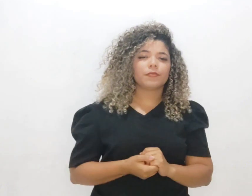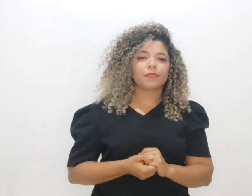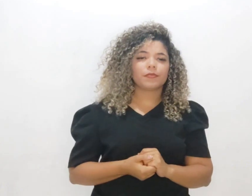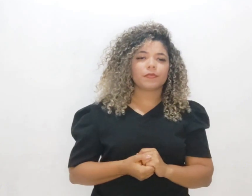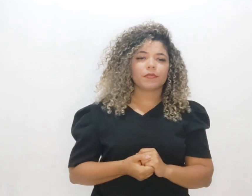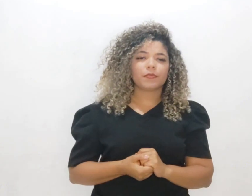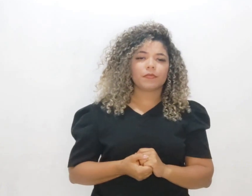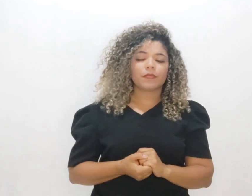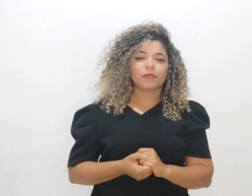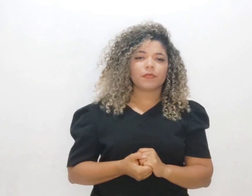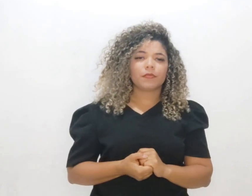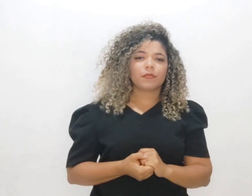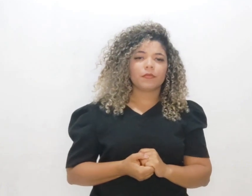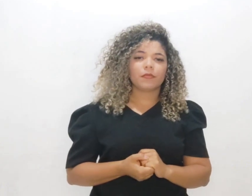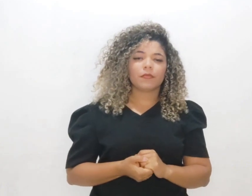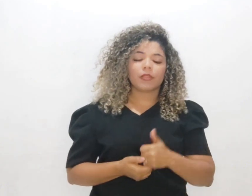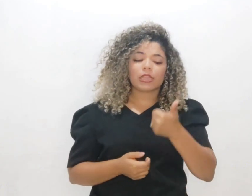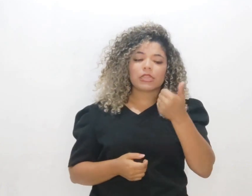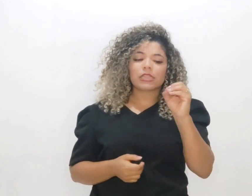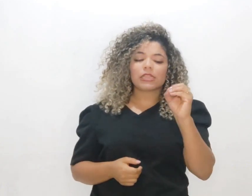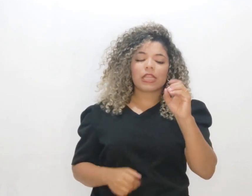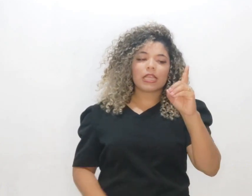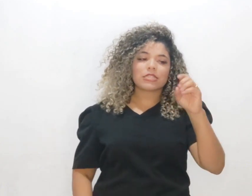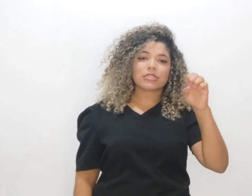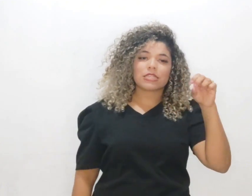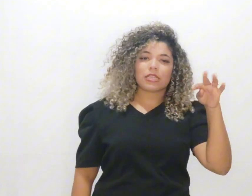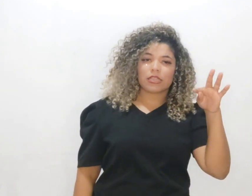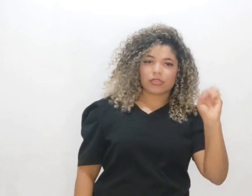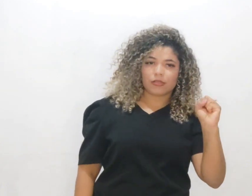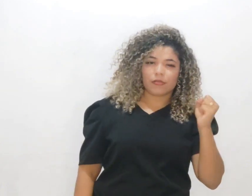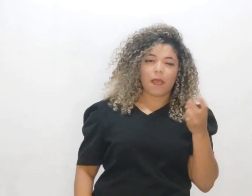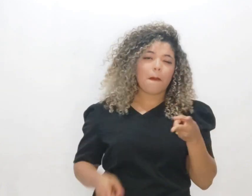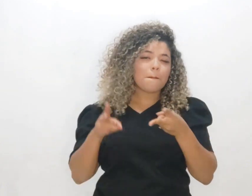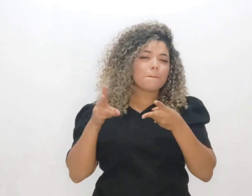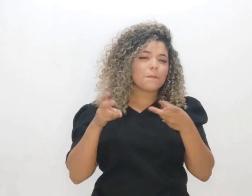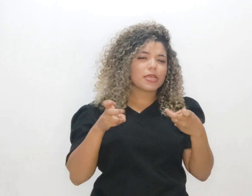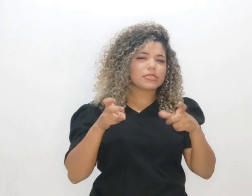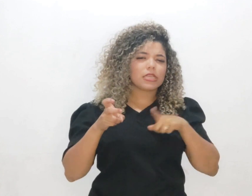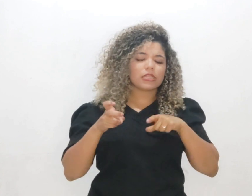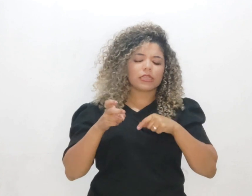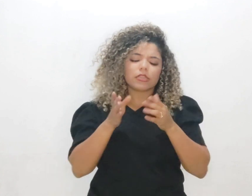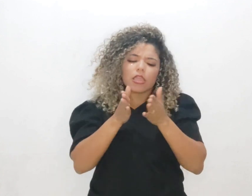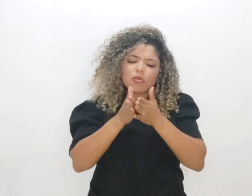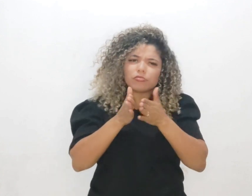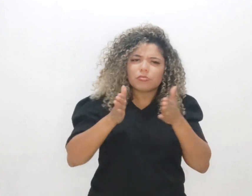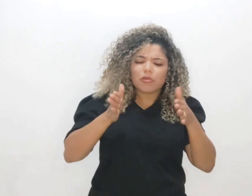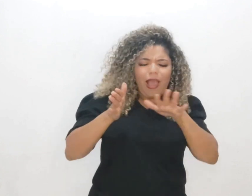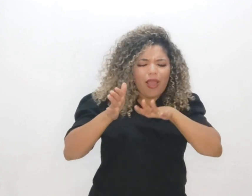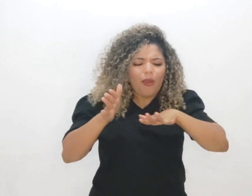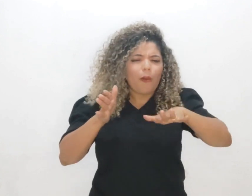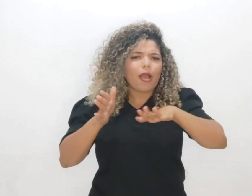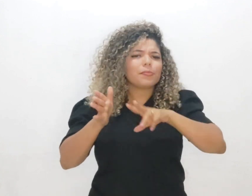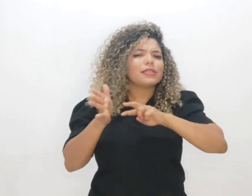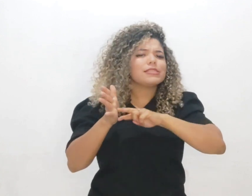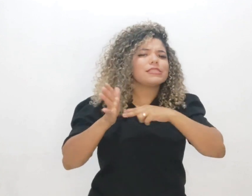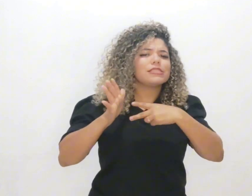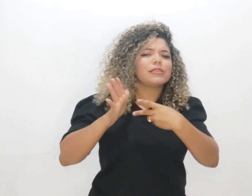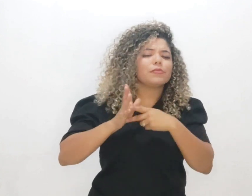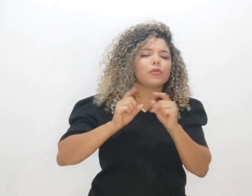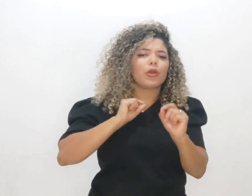engrenagem com 10 dentes. E vamos perceber que existe um espaço entre elas. Isso significa que qualquer